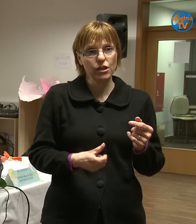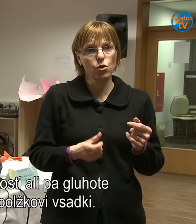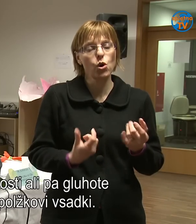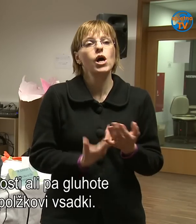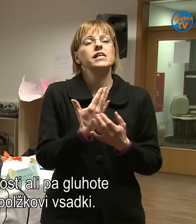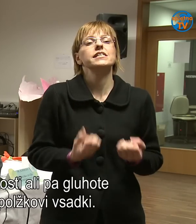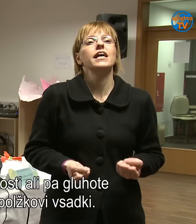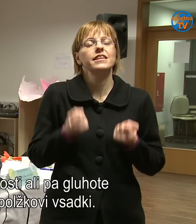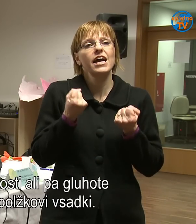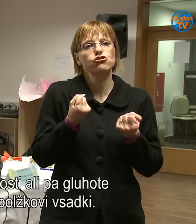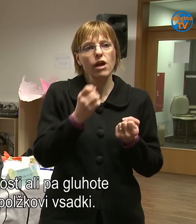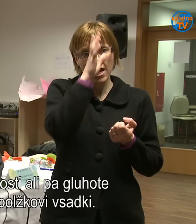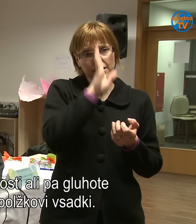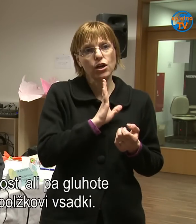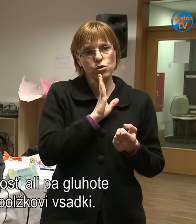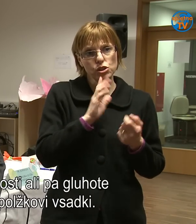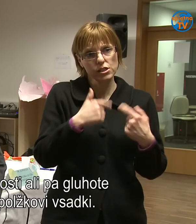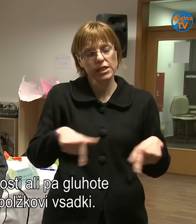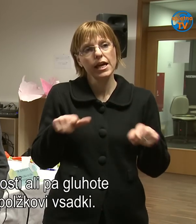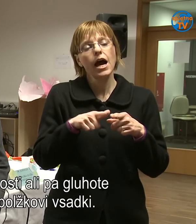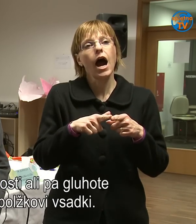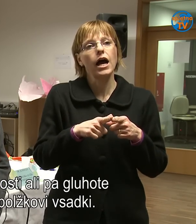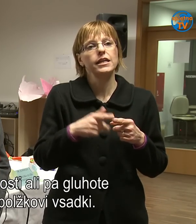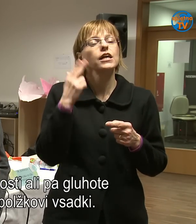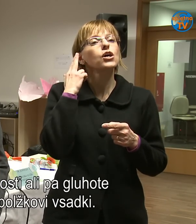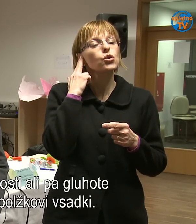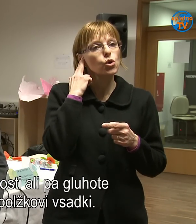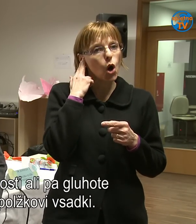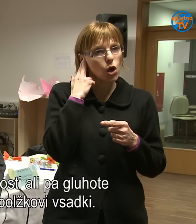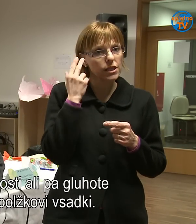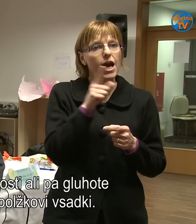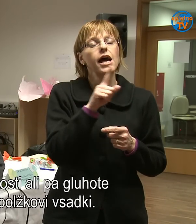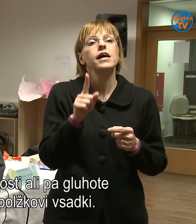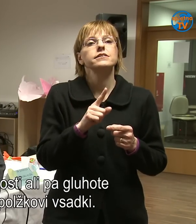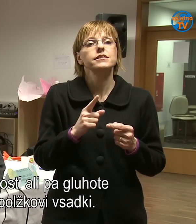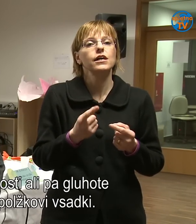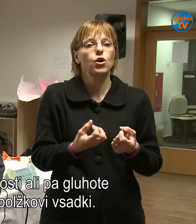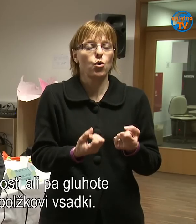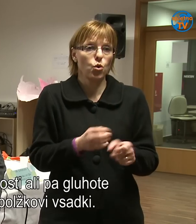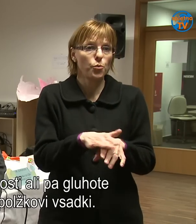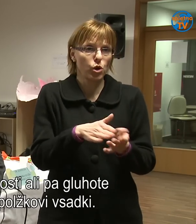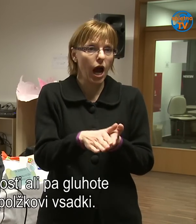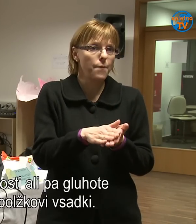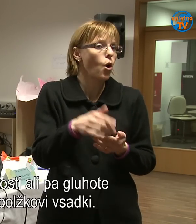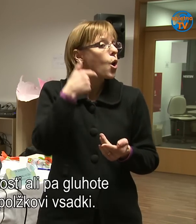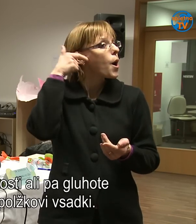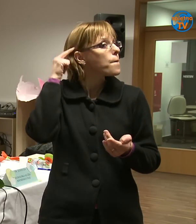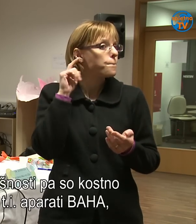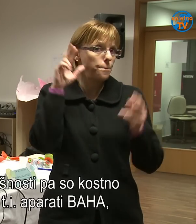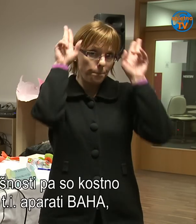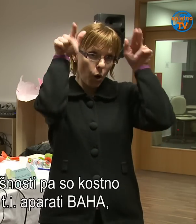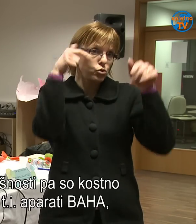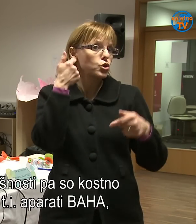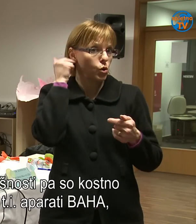Za težke naglušnosti ali gluhote se uporabljajo polžkovi vsadki,